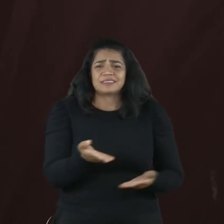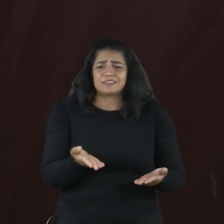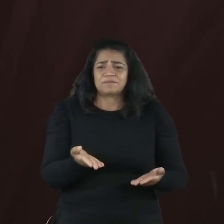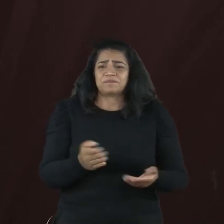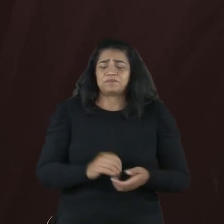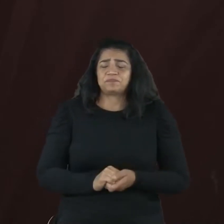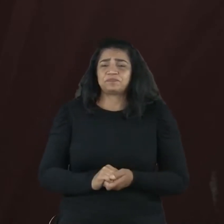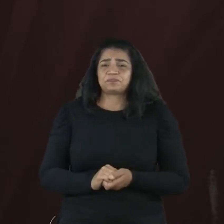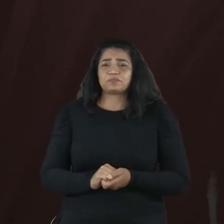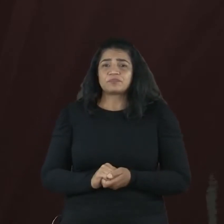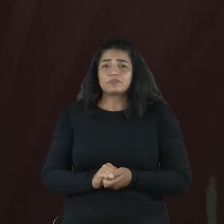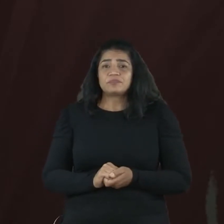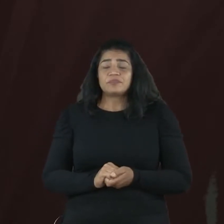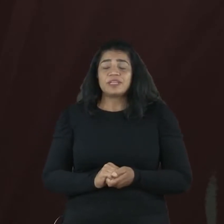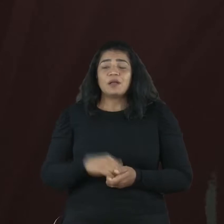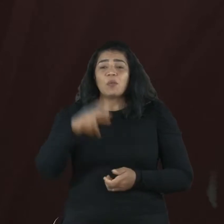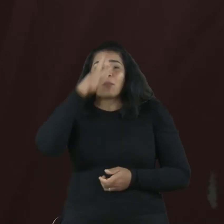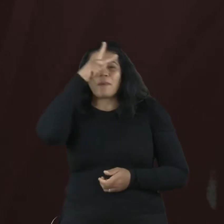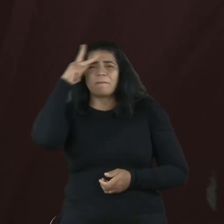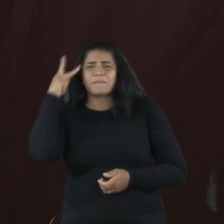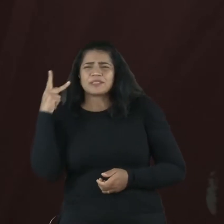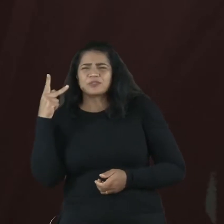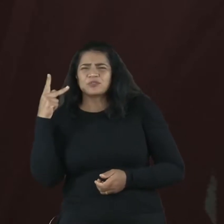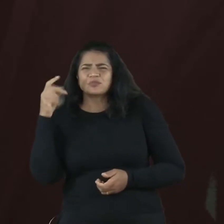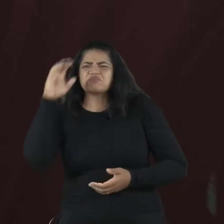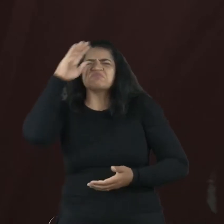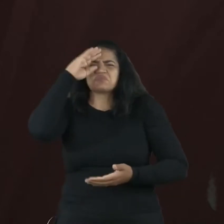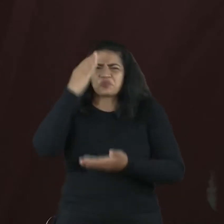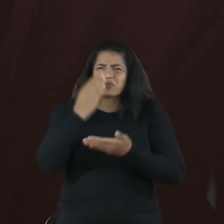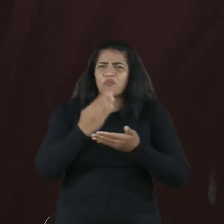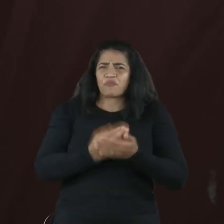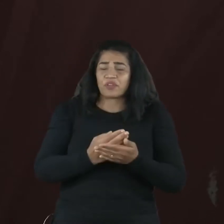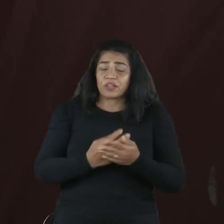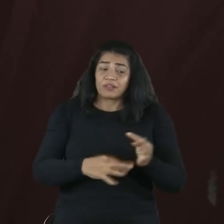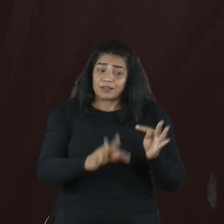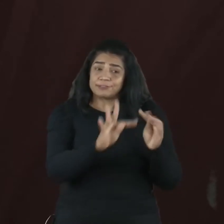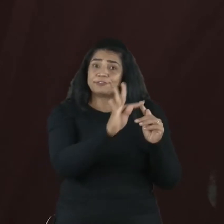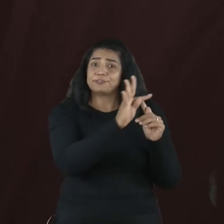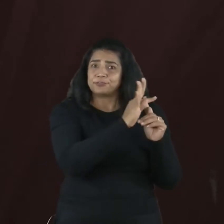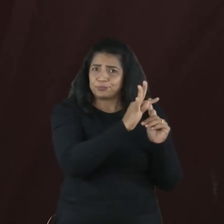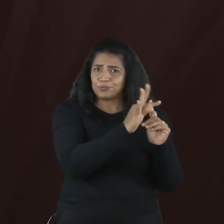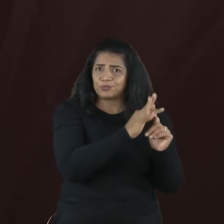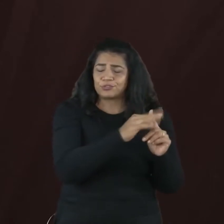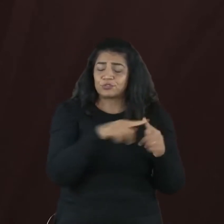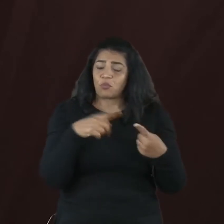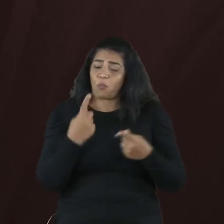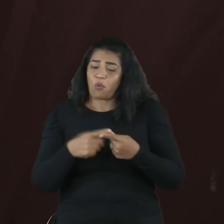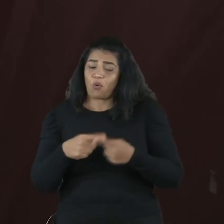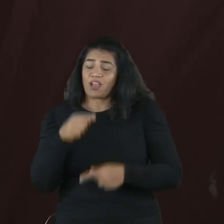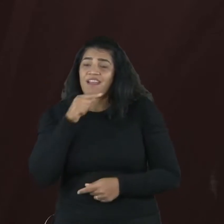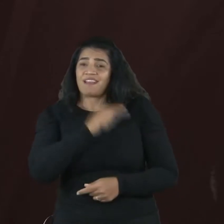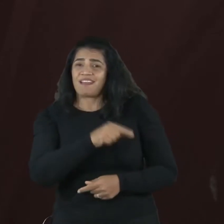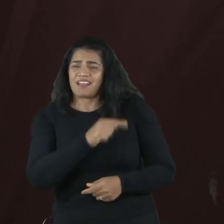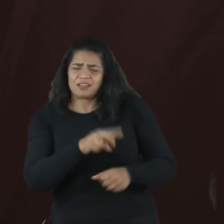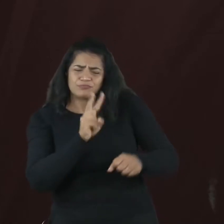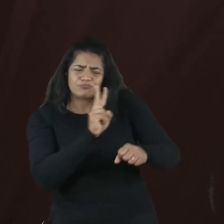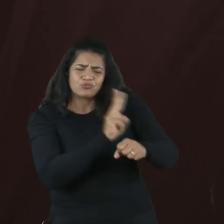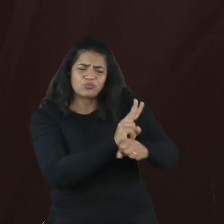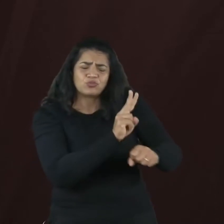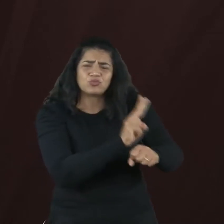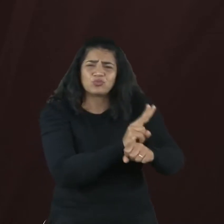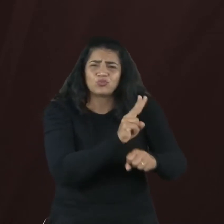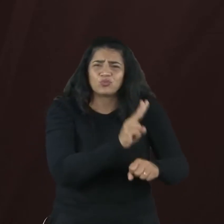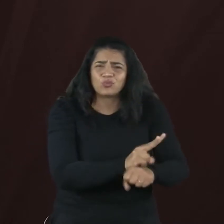sinceramente cuide dos vossos interesses, pois todos eles buscam o que é seu próprio, não o que é